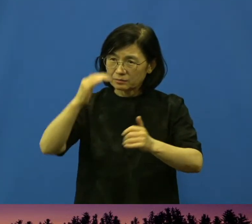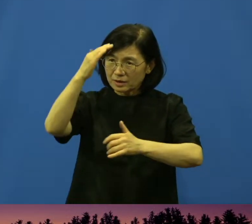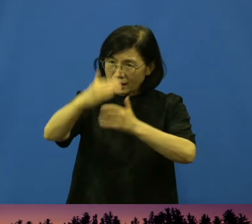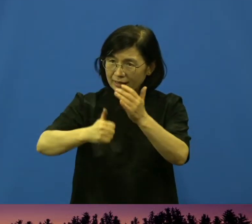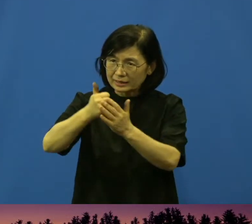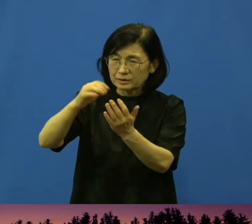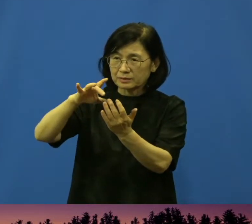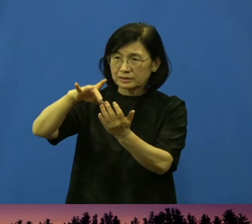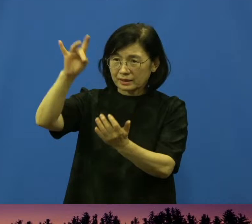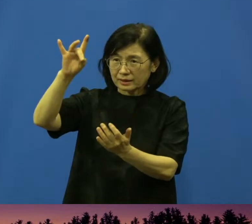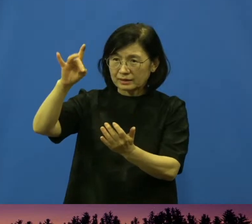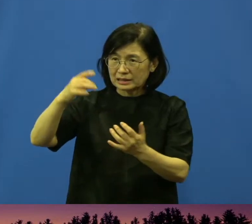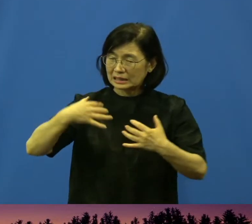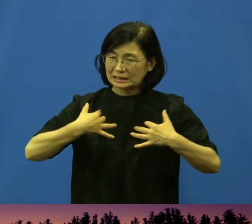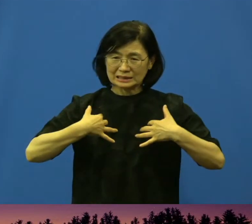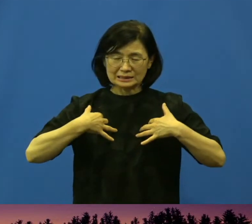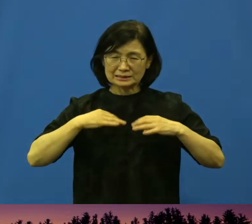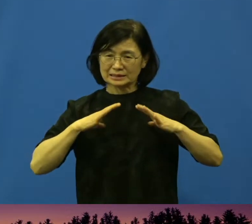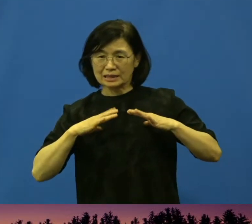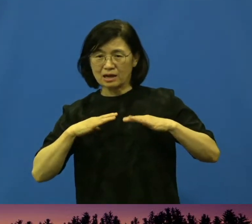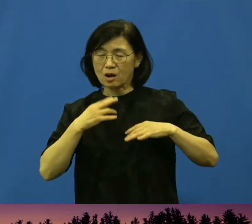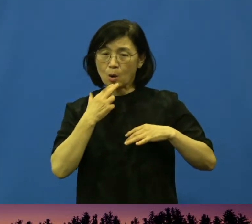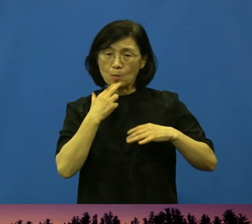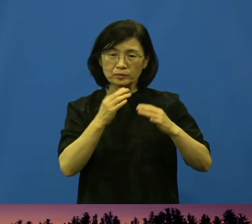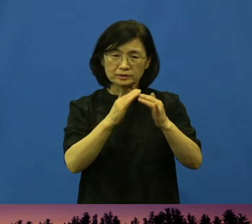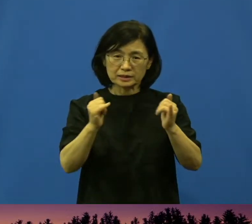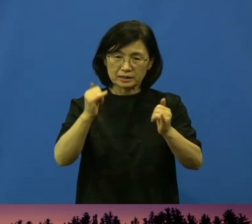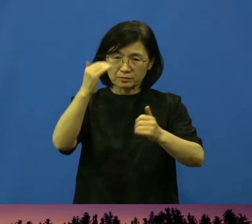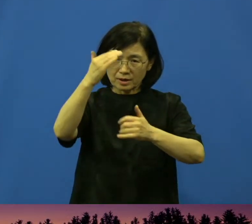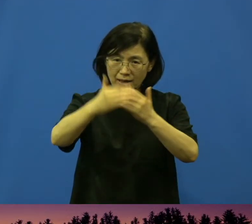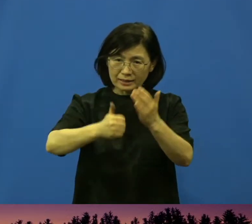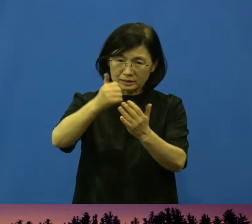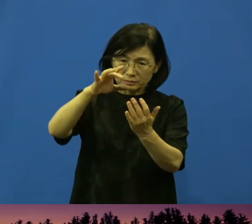것이 없는 자를 통해서 일하신다는 거예요.